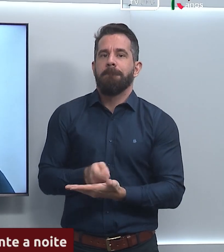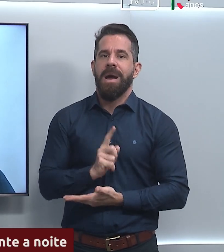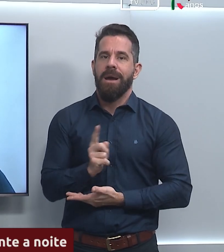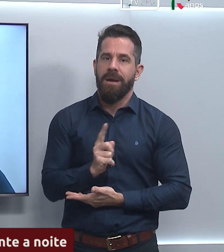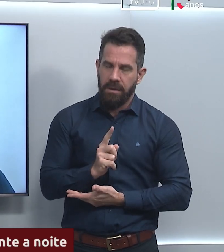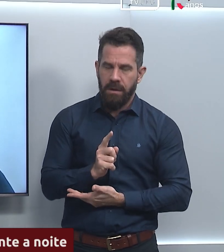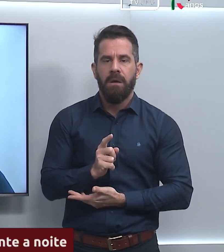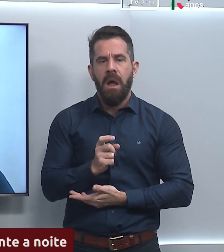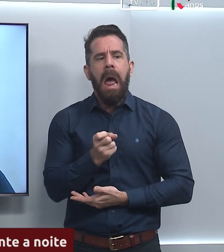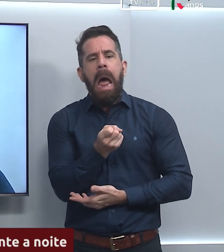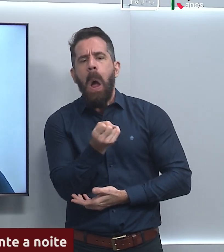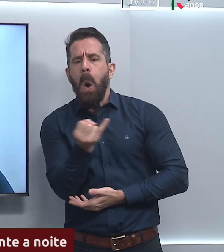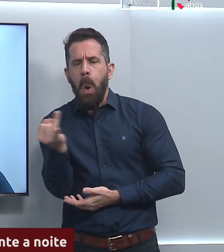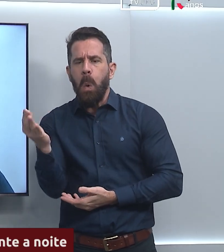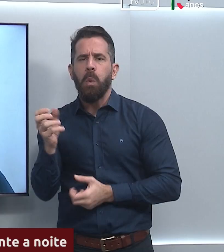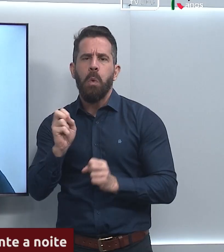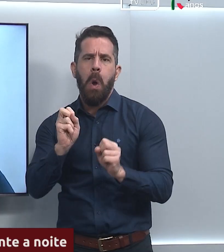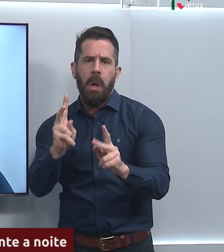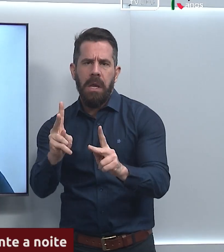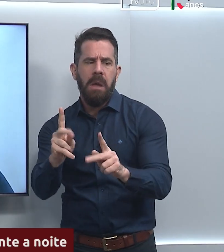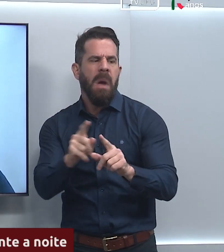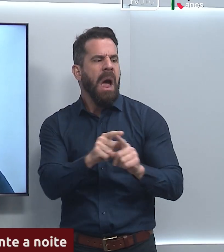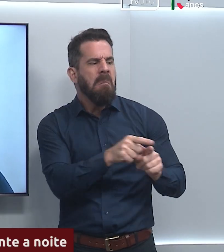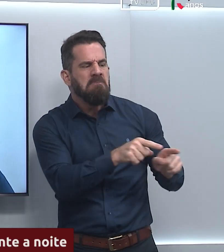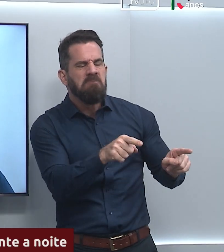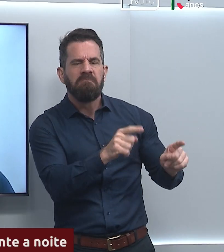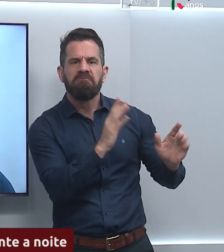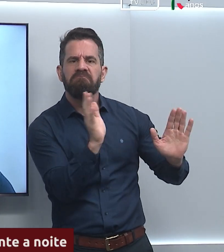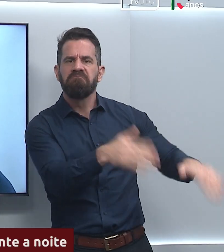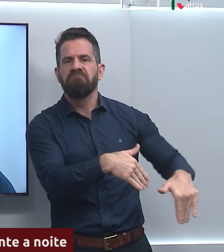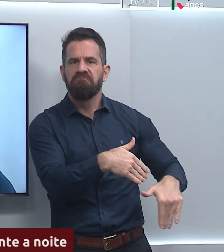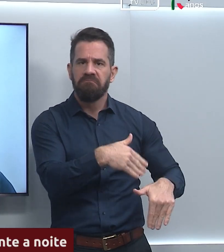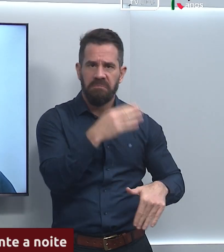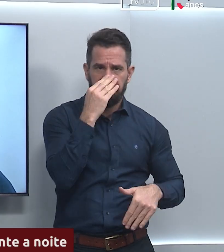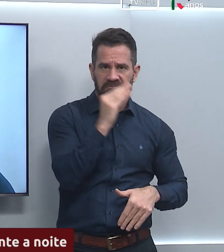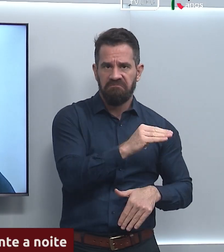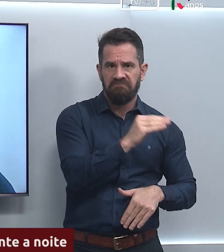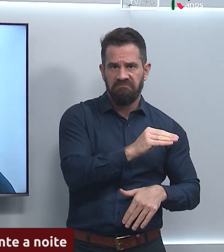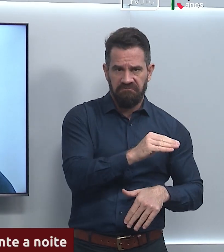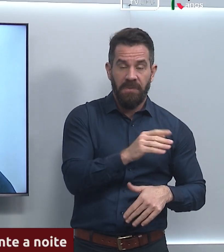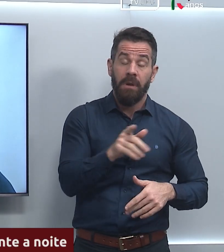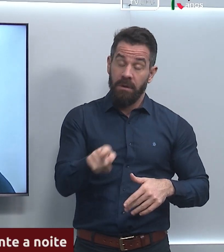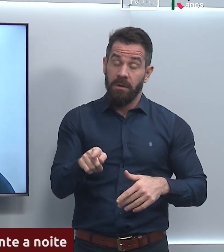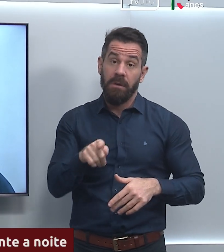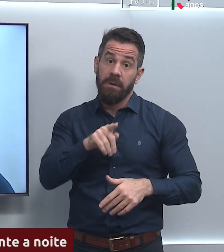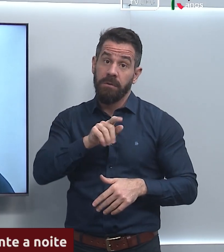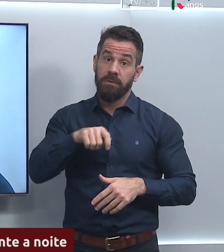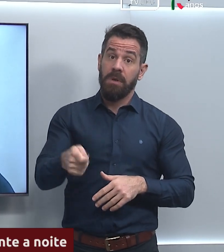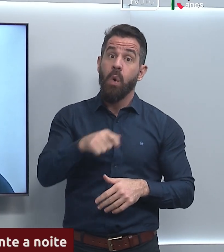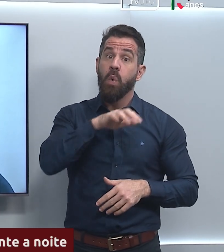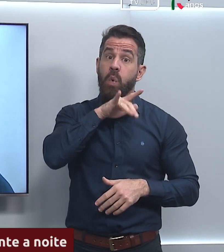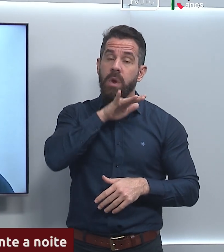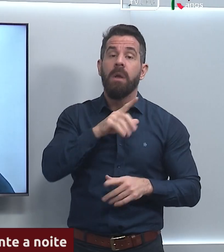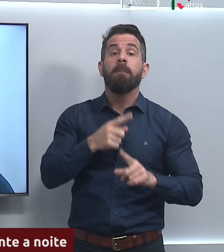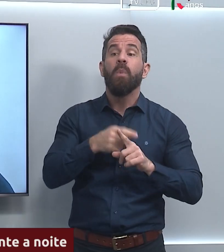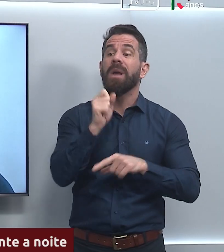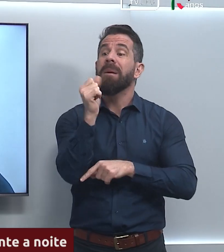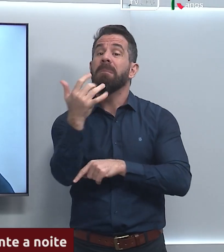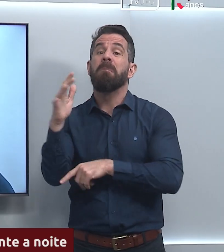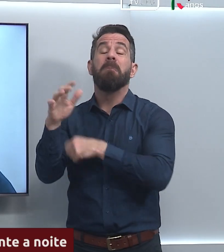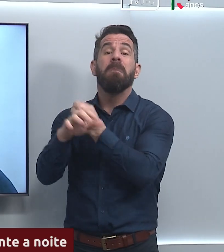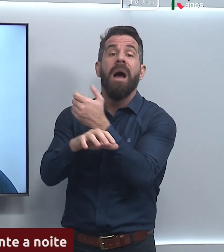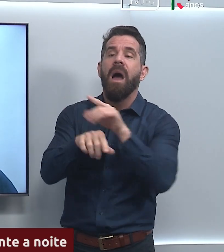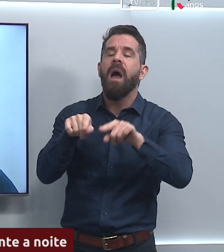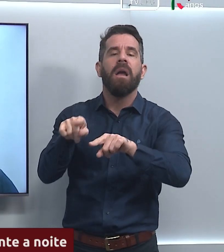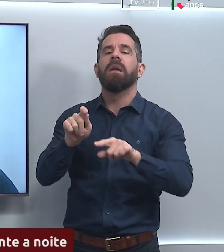restante, não é problema meu. Elas que se virem. Então, isso é ruim, porque o parque é um espaço